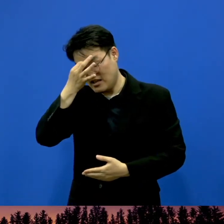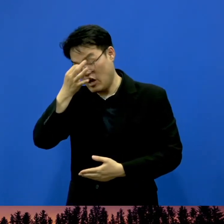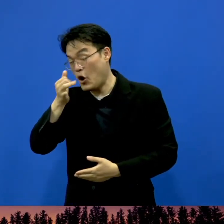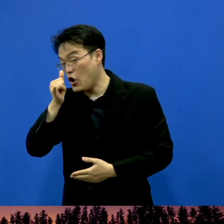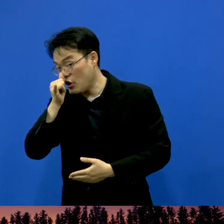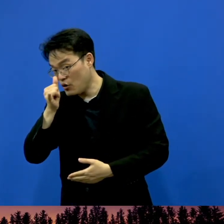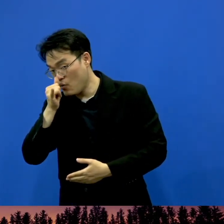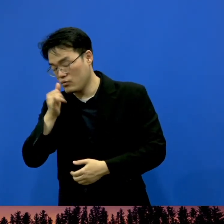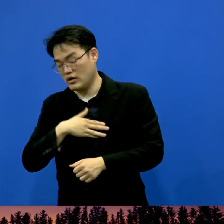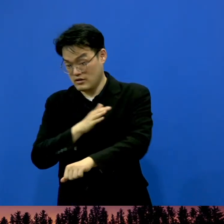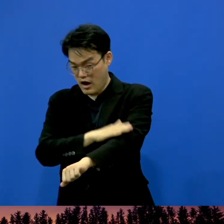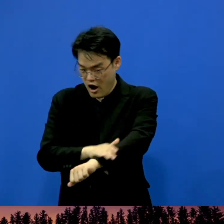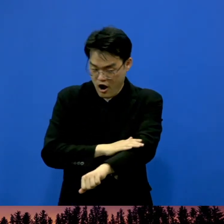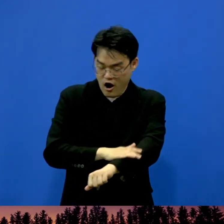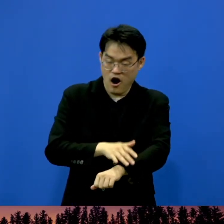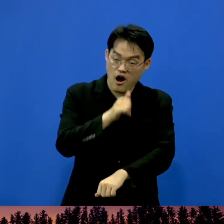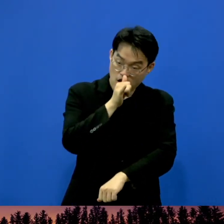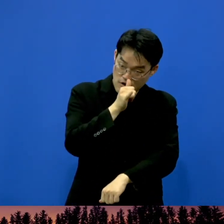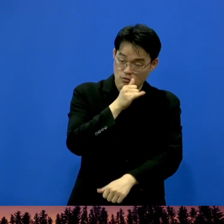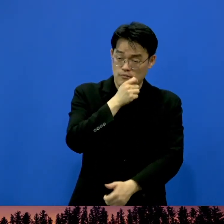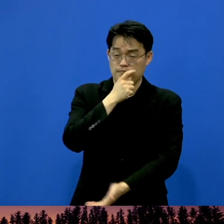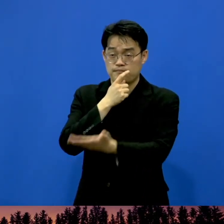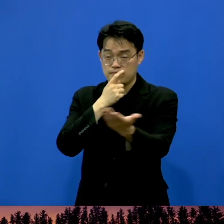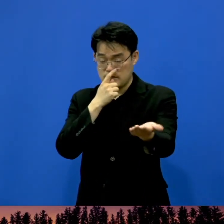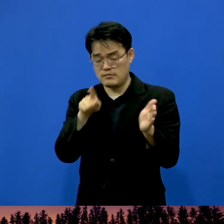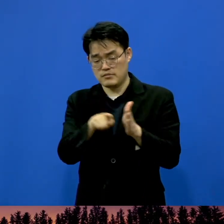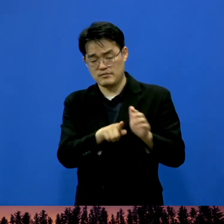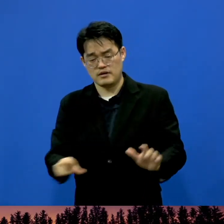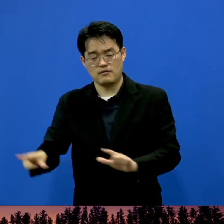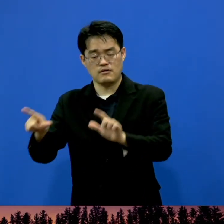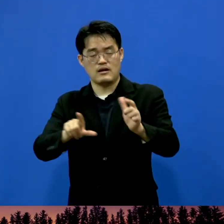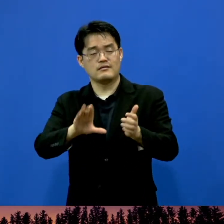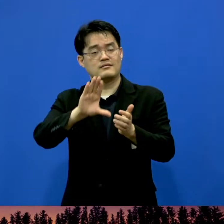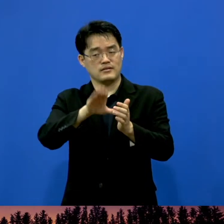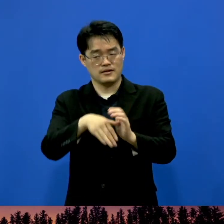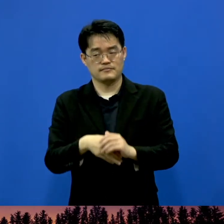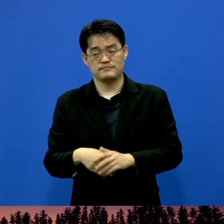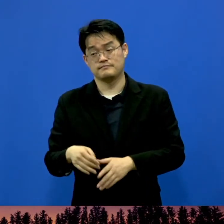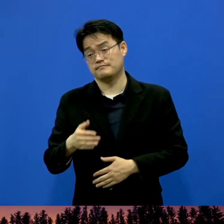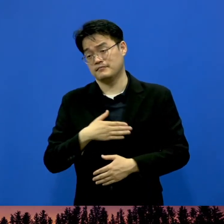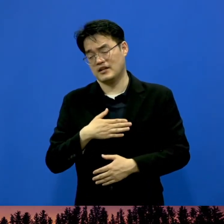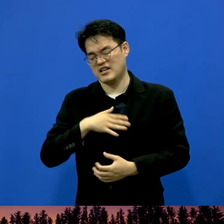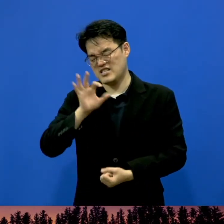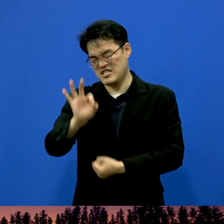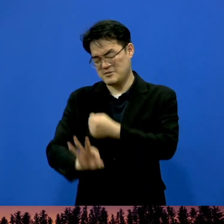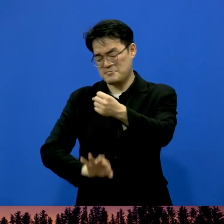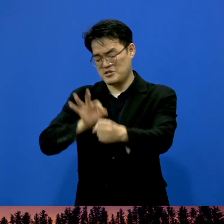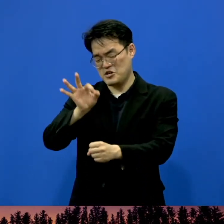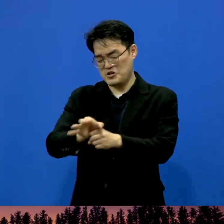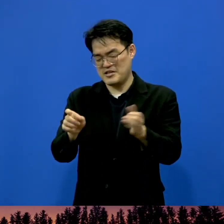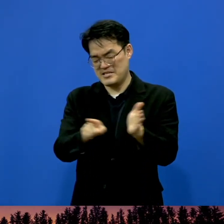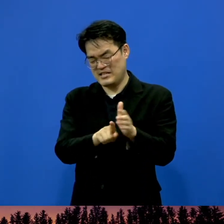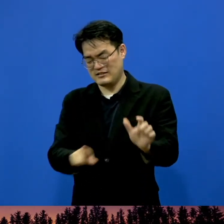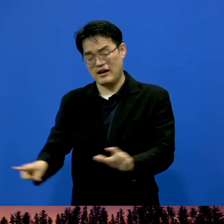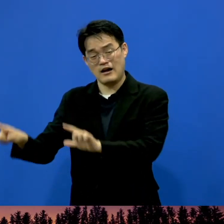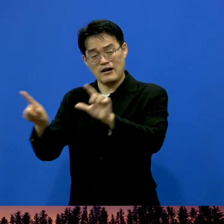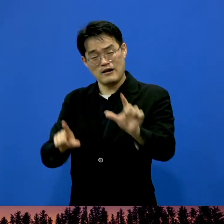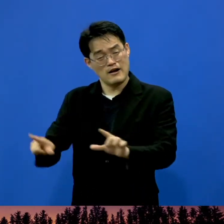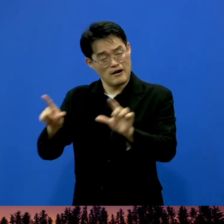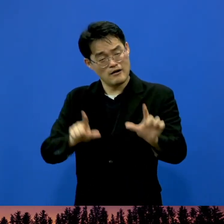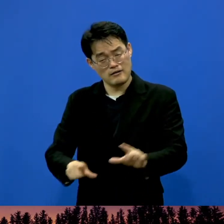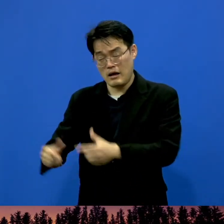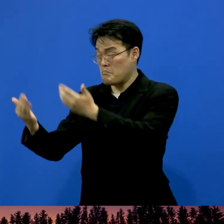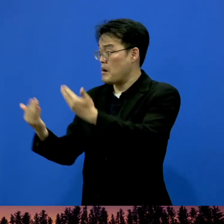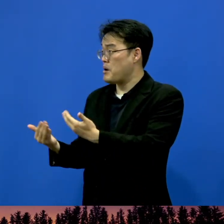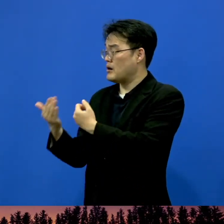예, 은사들도 있을 거예요. 여러분 신앙생활하는 가운데 내가 10년 동안 신앙생활 했다면 그 받았던 은혜가 얼마나 커요,